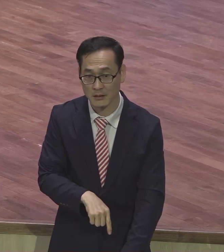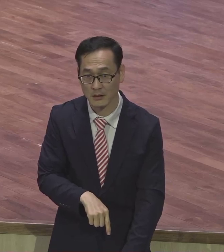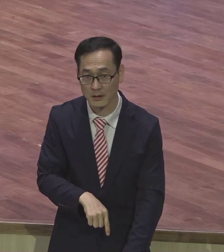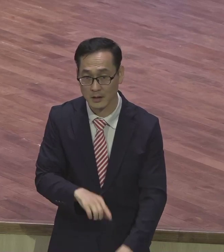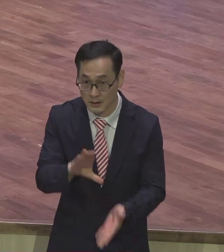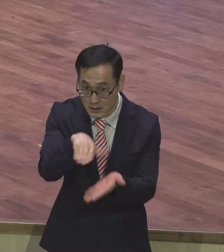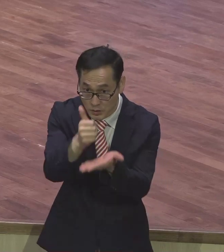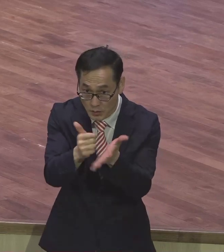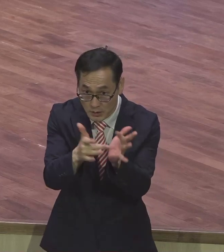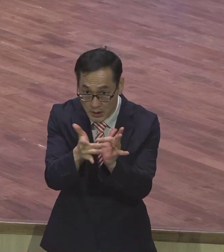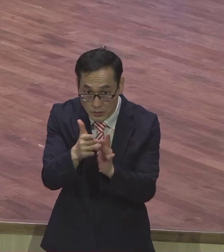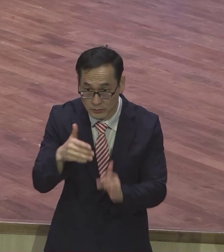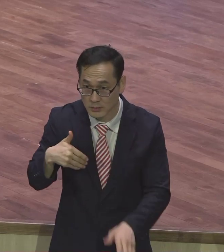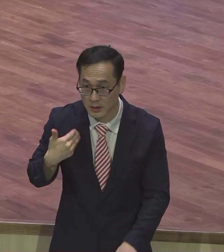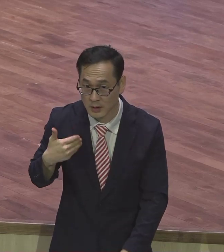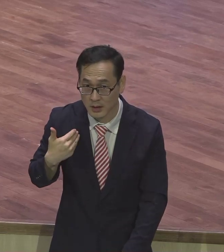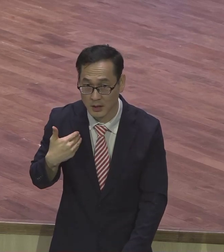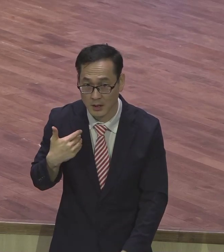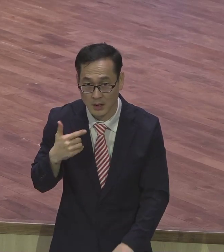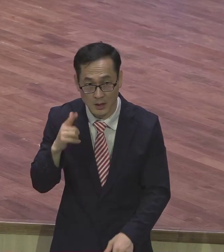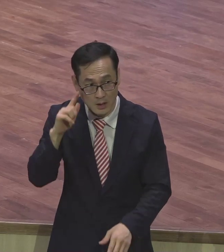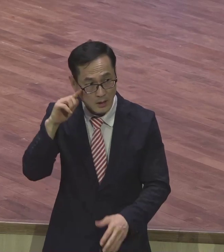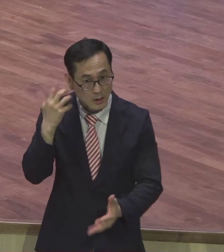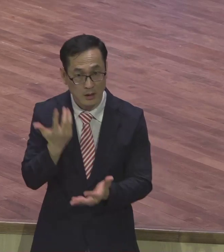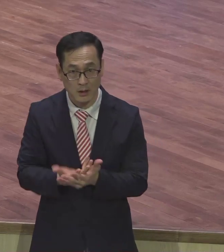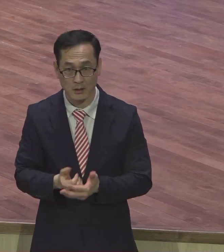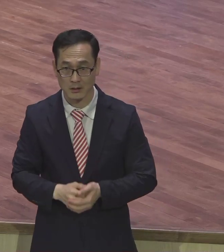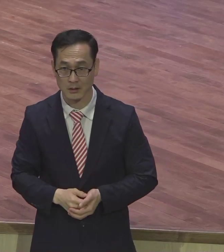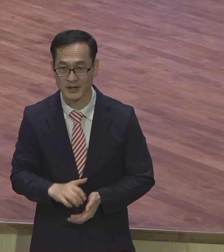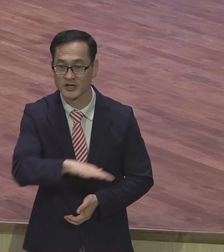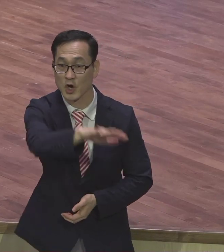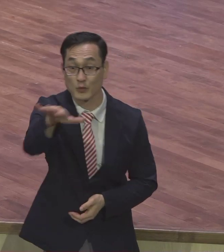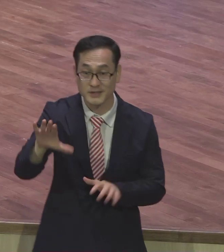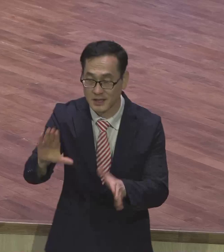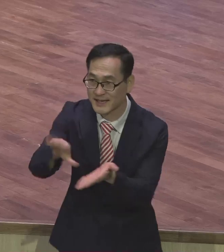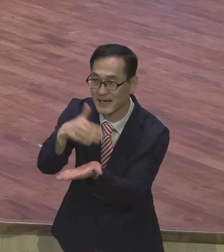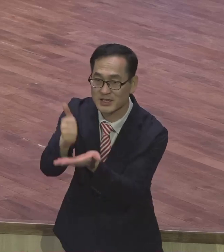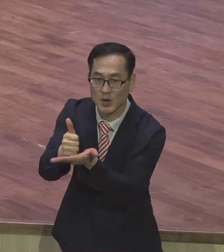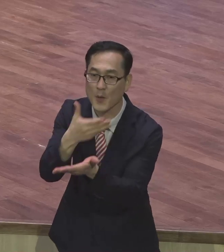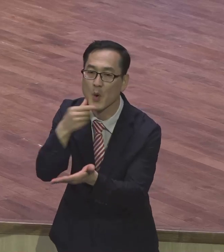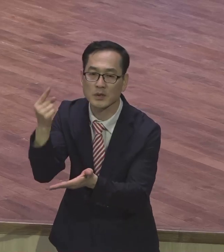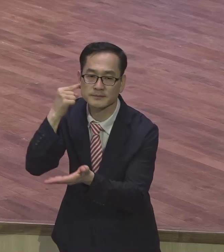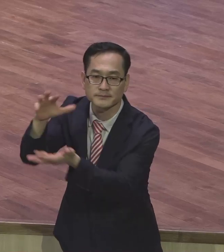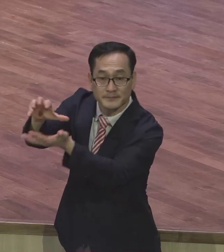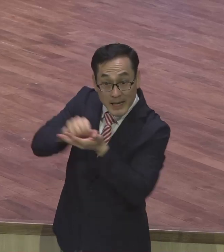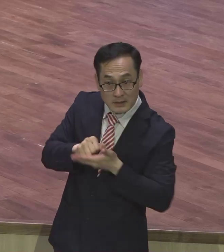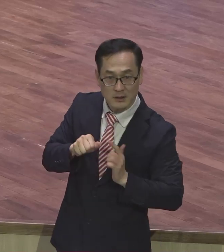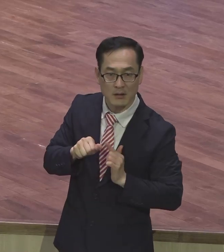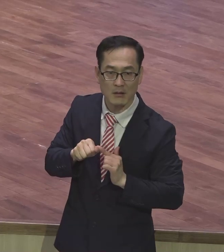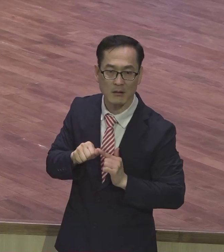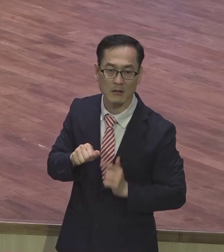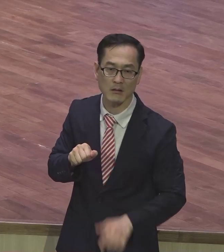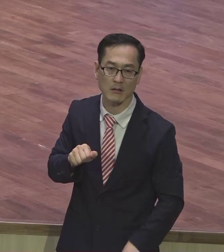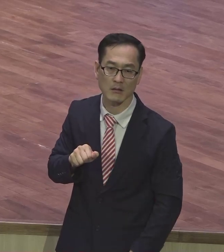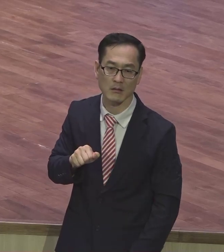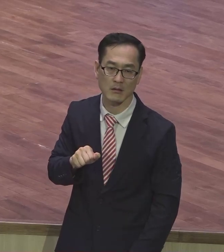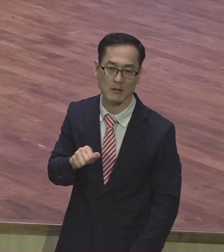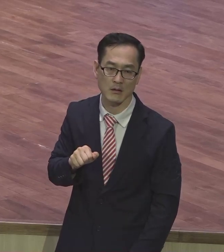여러분이 가진 보험이 얼마나 어마어마한 줄 아세요 교회를 다니는 사람